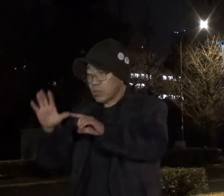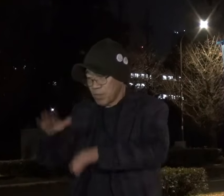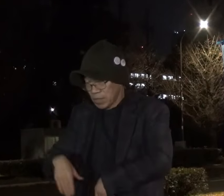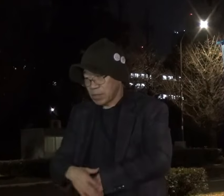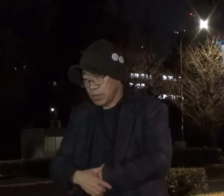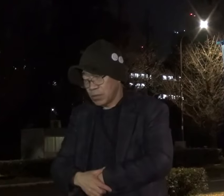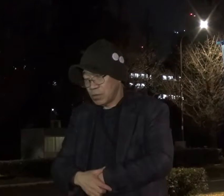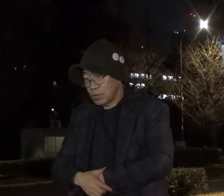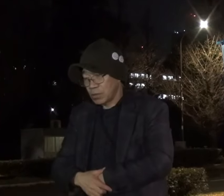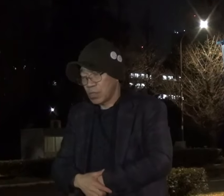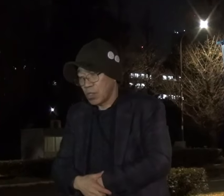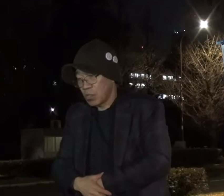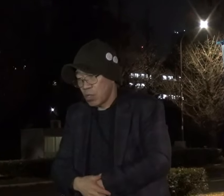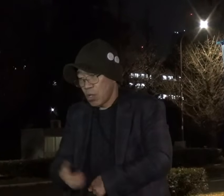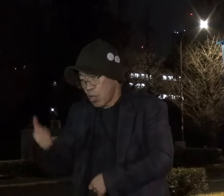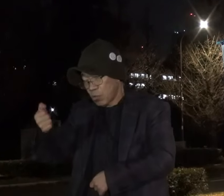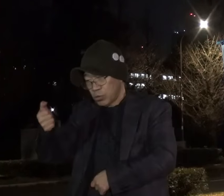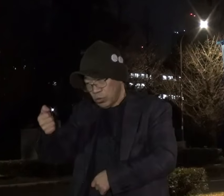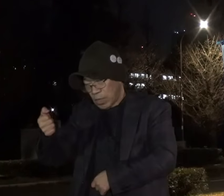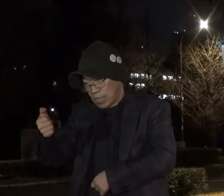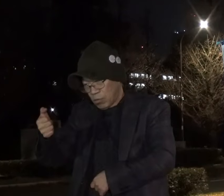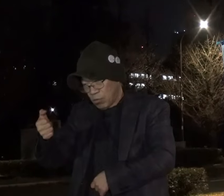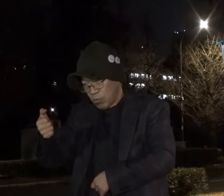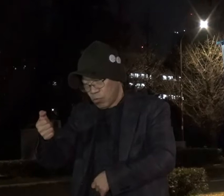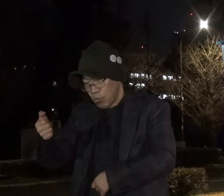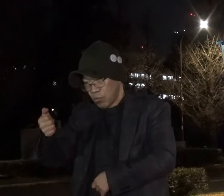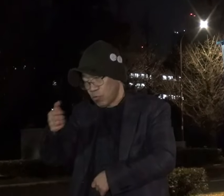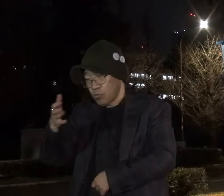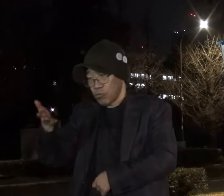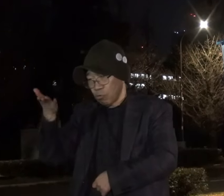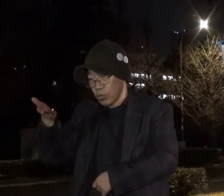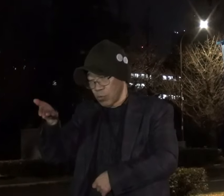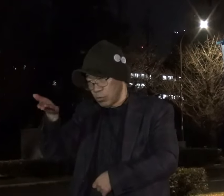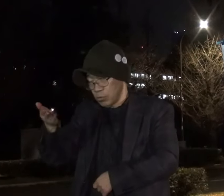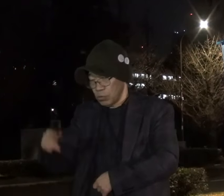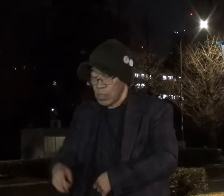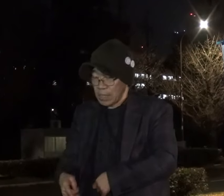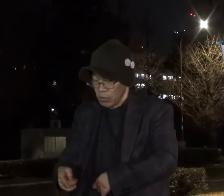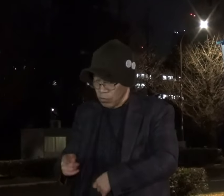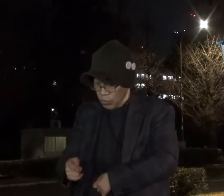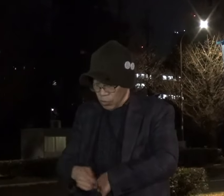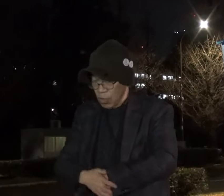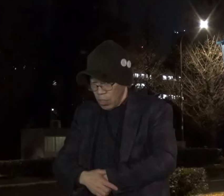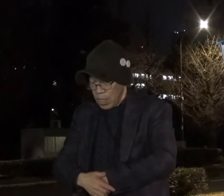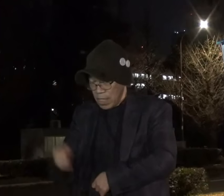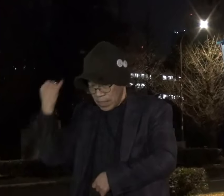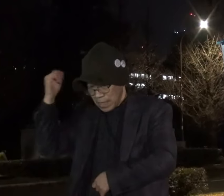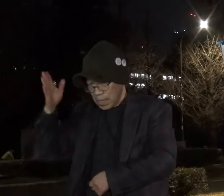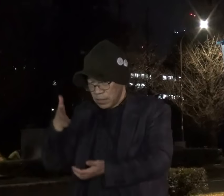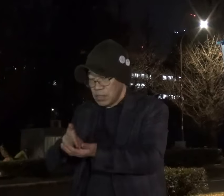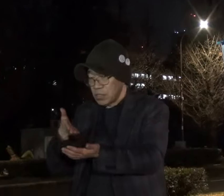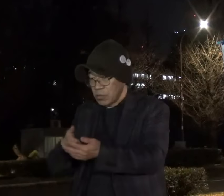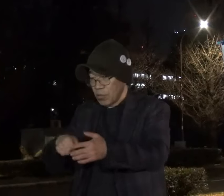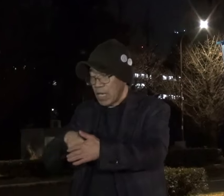。50代の女性、原告番号57-2番3の意見陳述の概要です